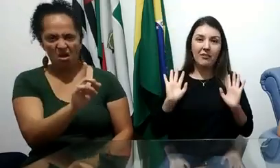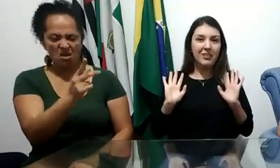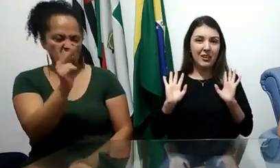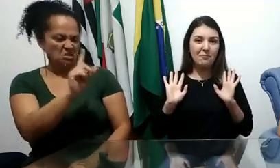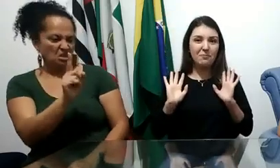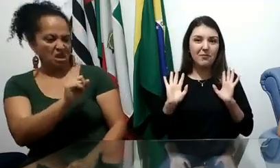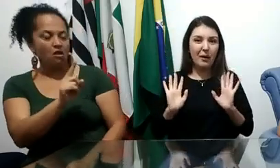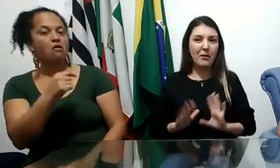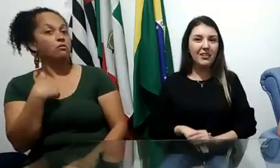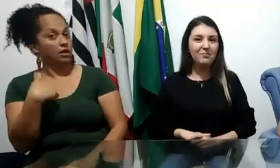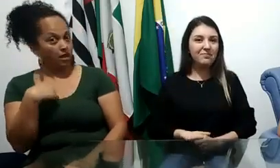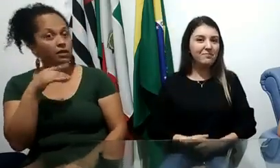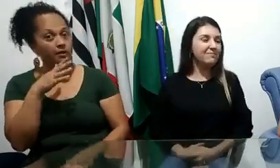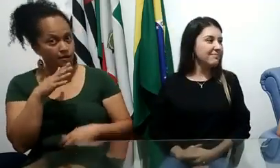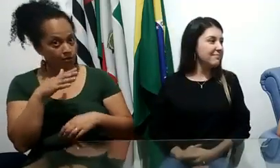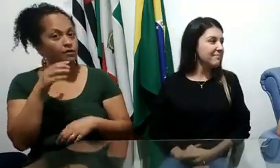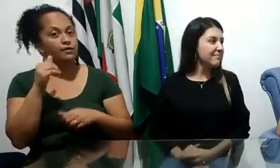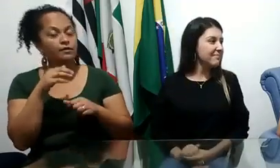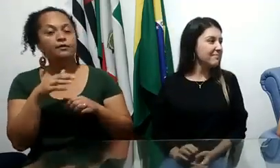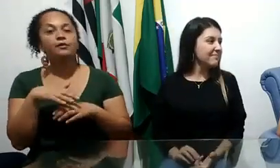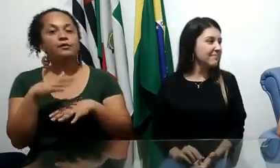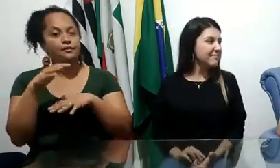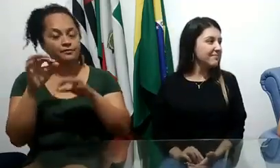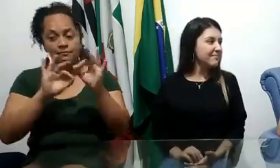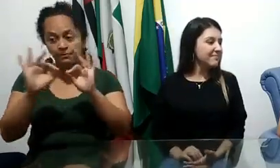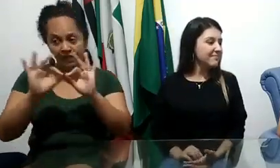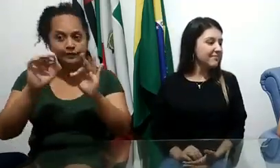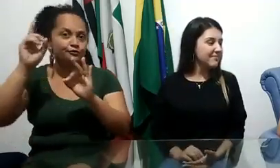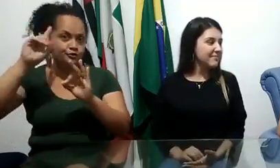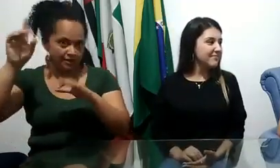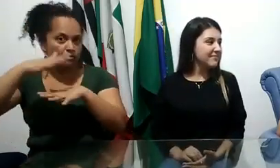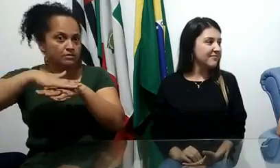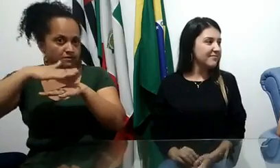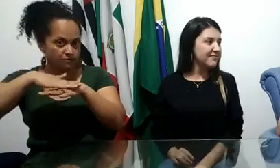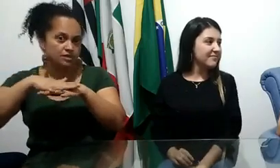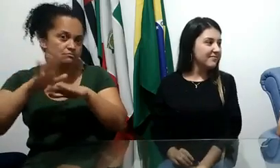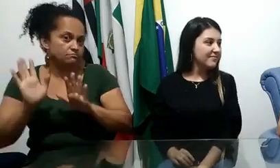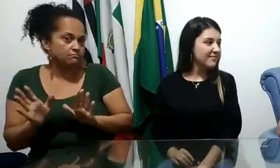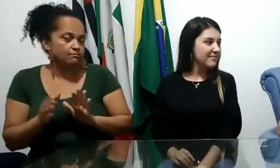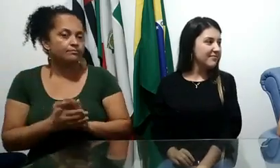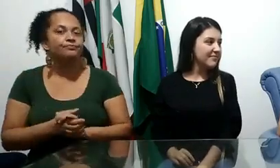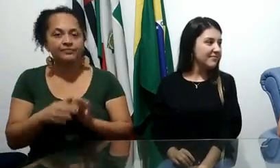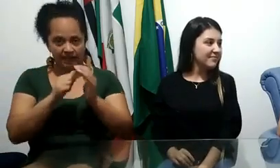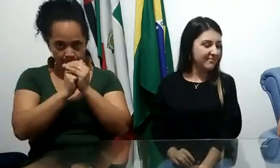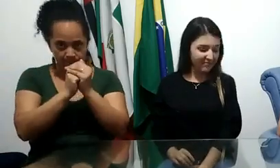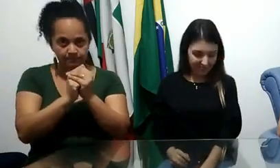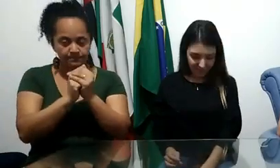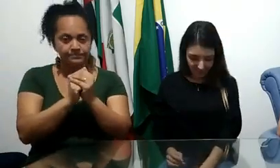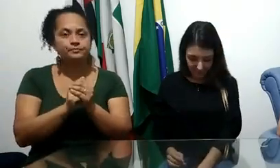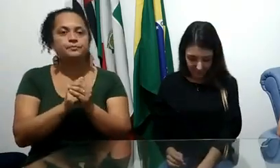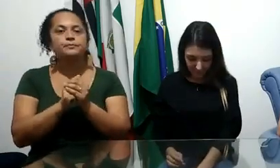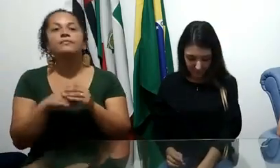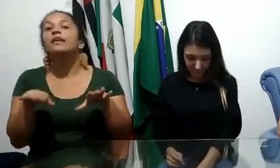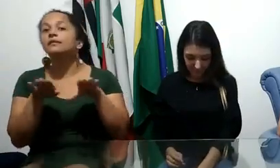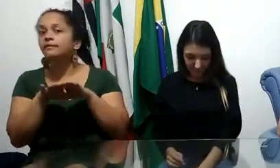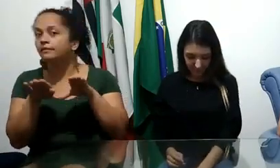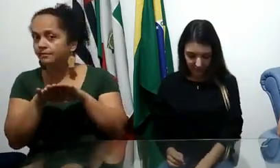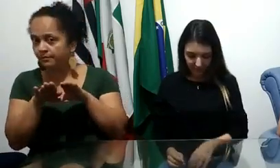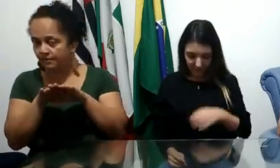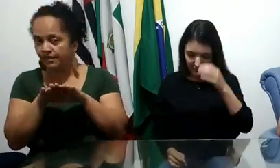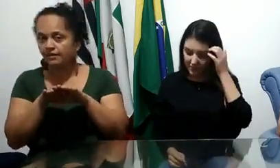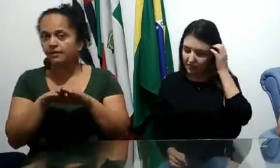céu vai ter. Amém? Amém. E assim, essa questão do jejum e oração é muito importante,